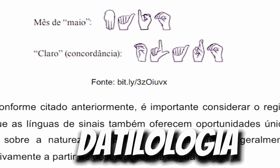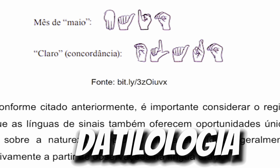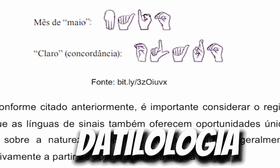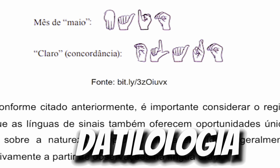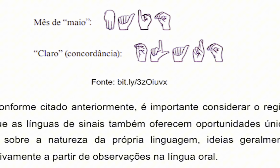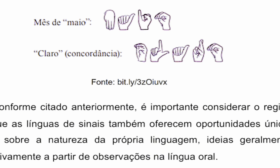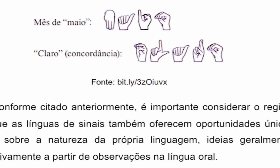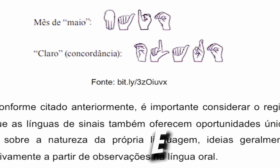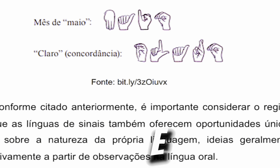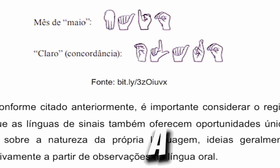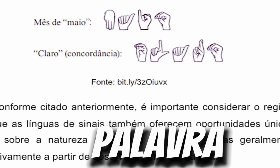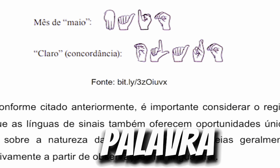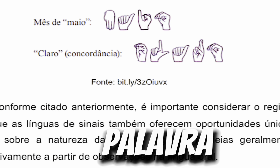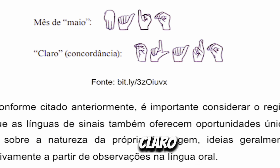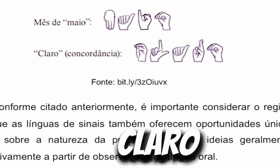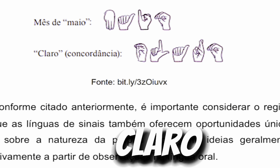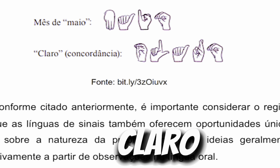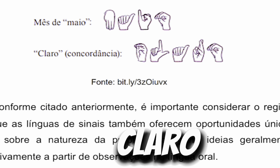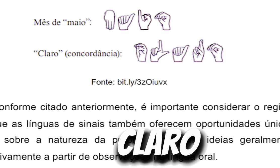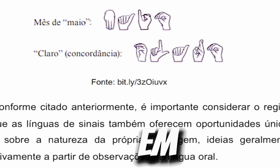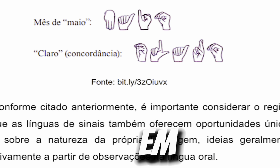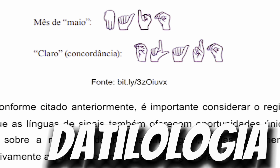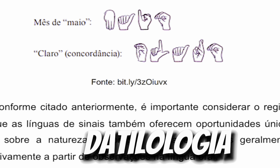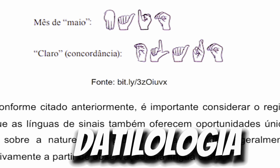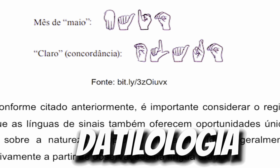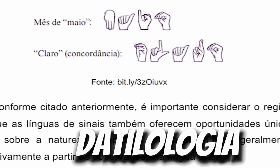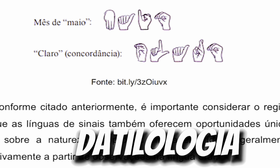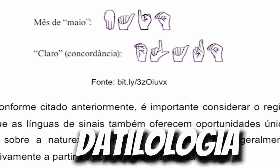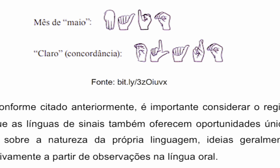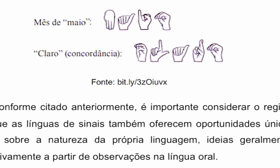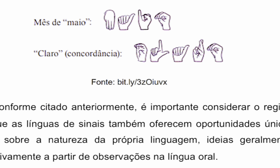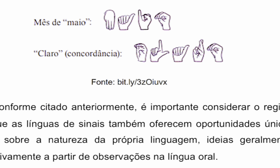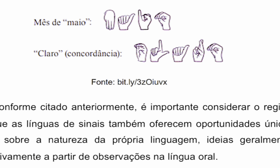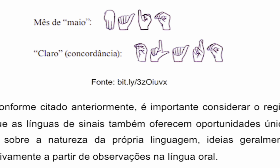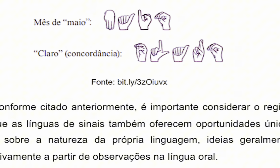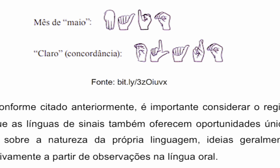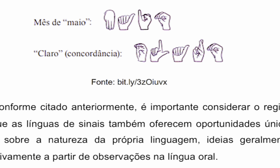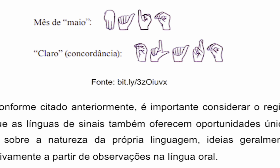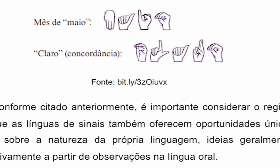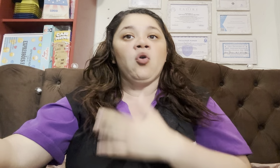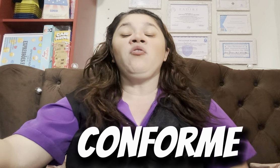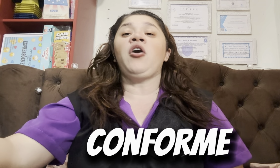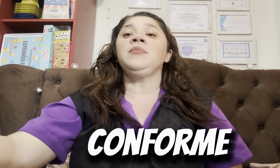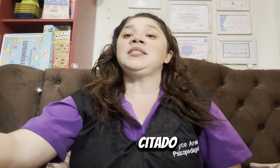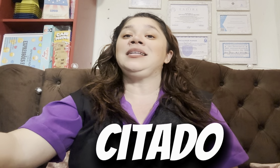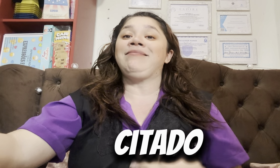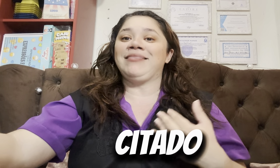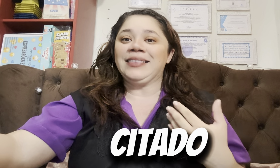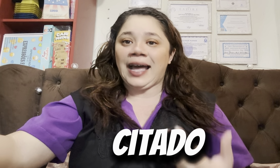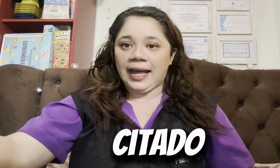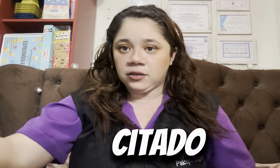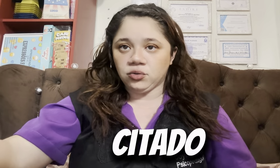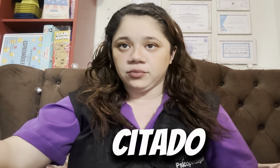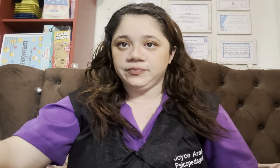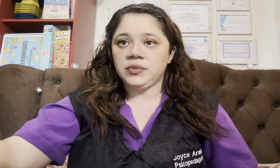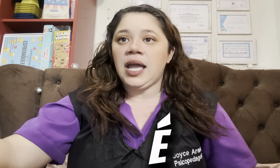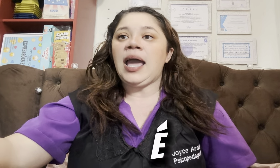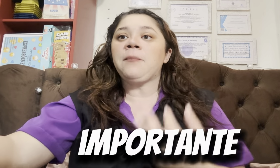datilologia. E a palavra claro em datilologia. Conforme citado, é